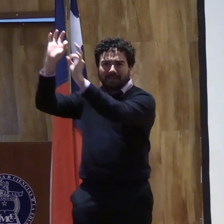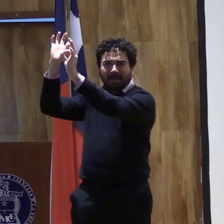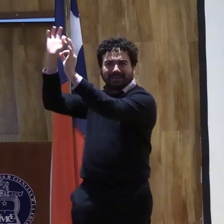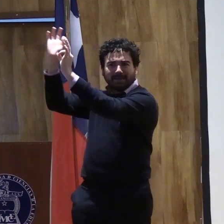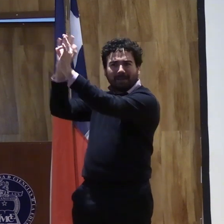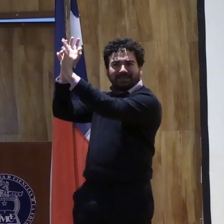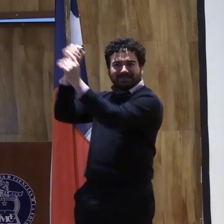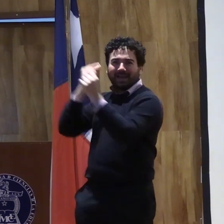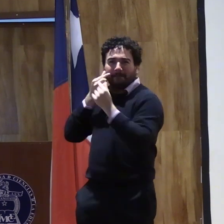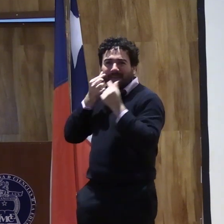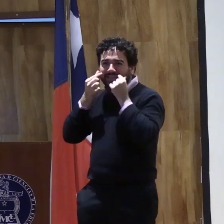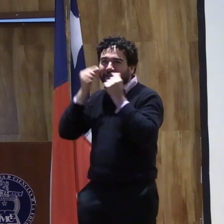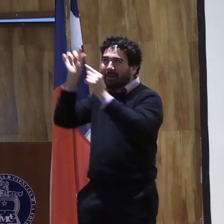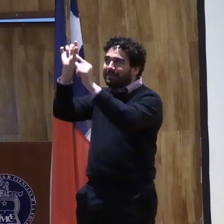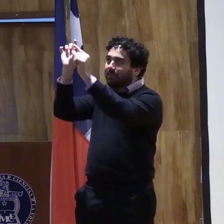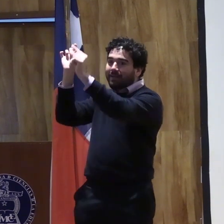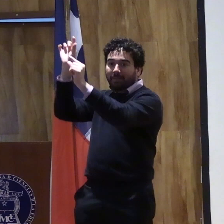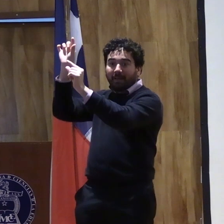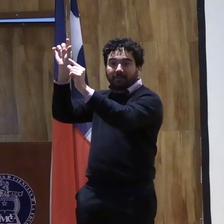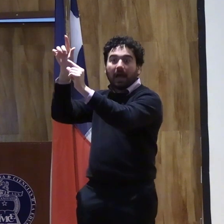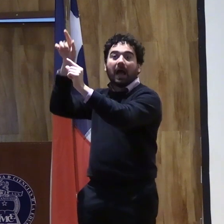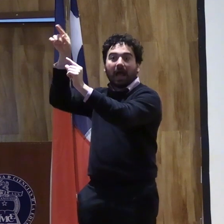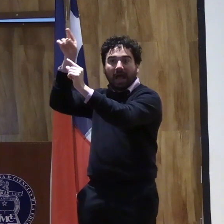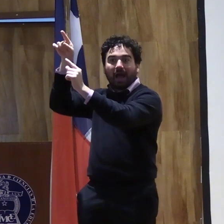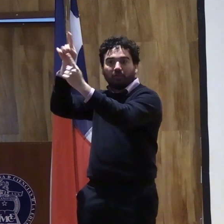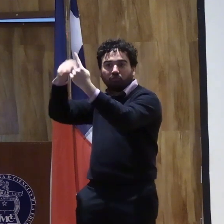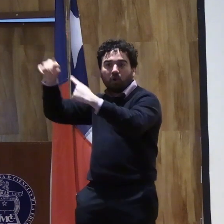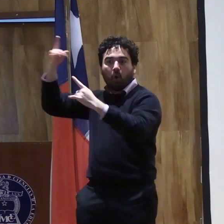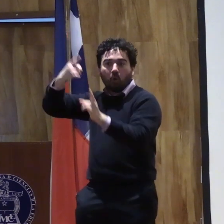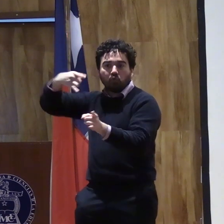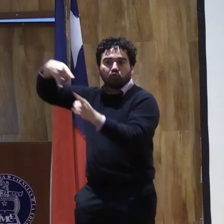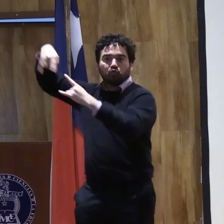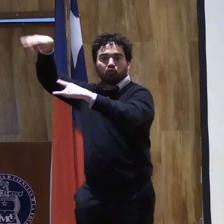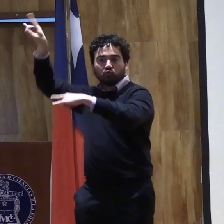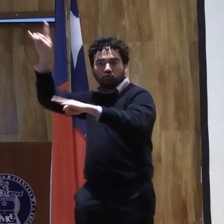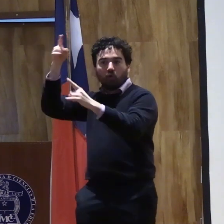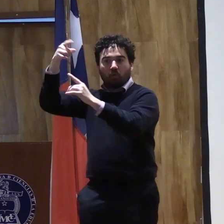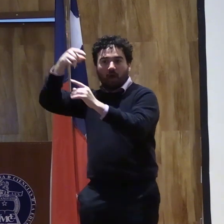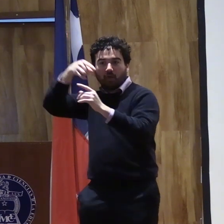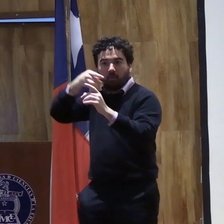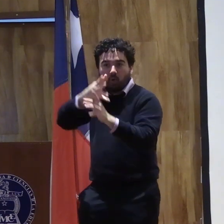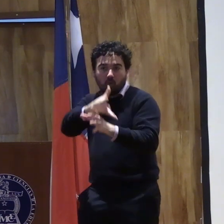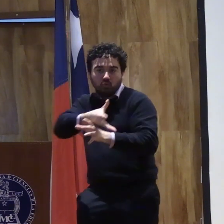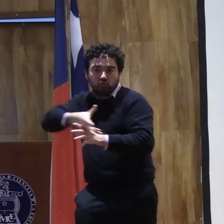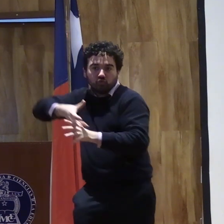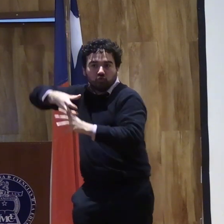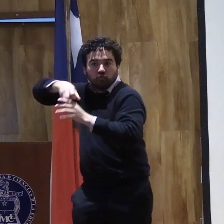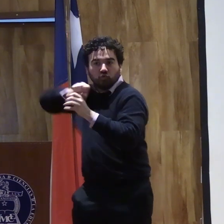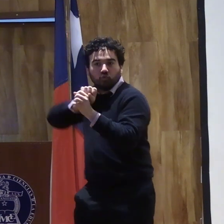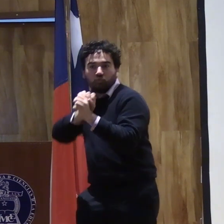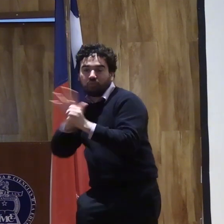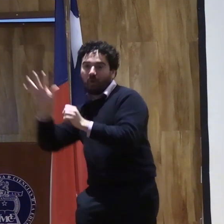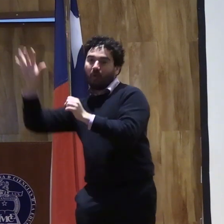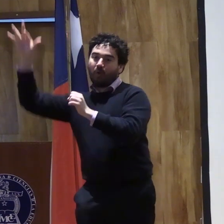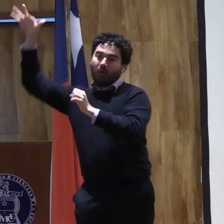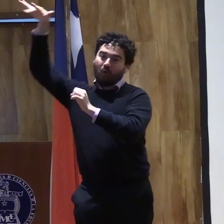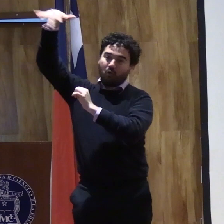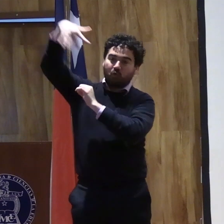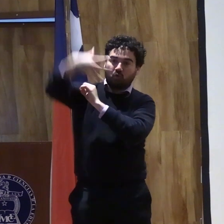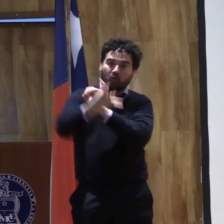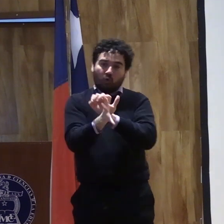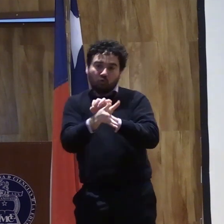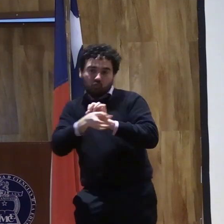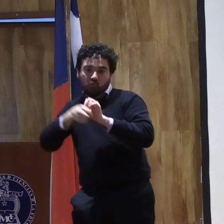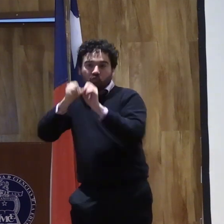viento solar. El Sol tira una cuestión que es como el aliento del dragón para afuera, el viento solar, y el viento